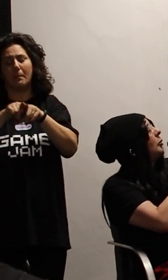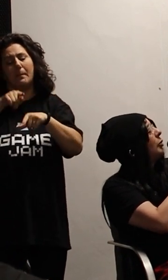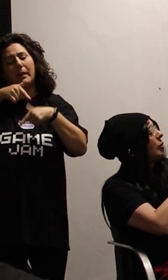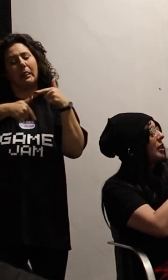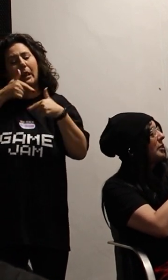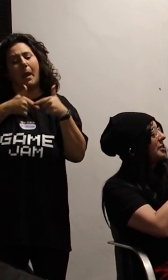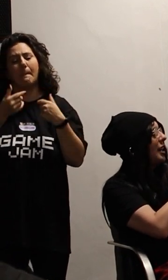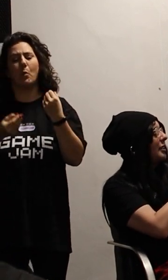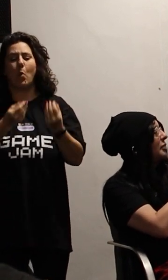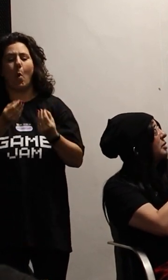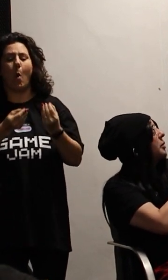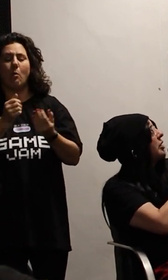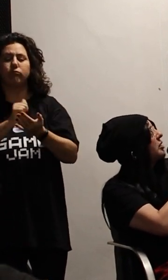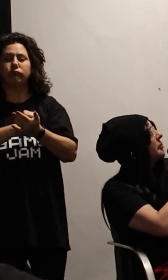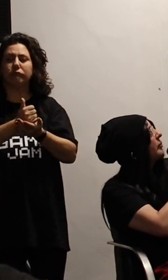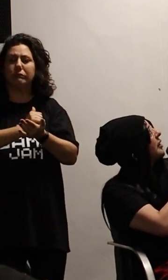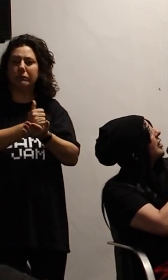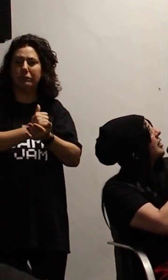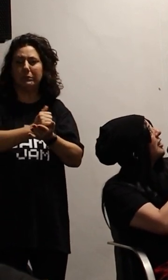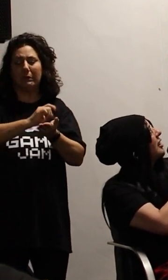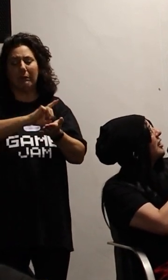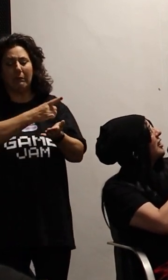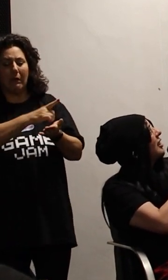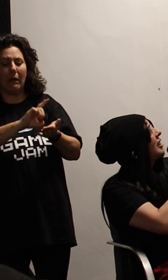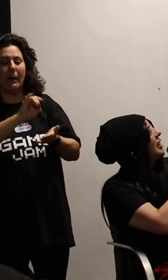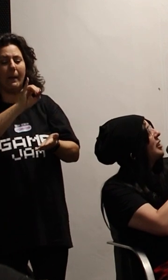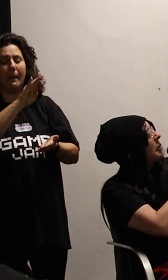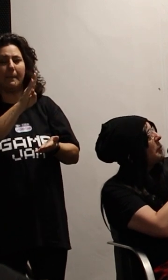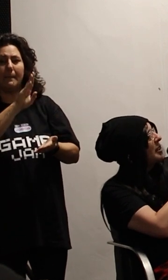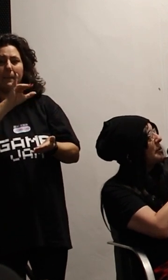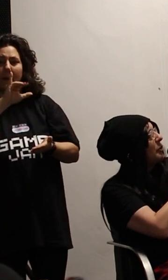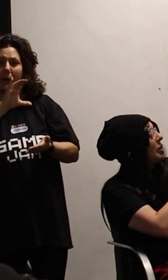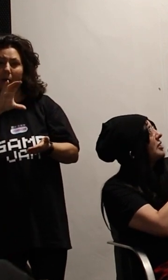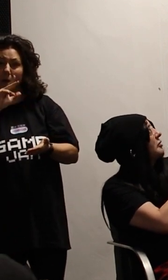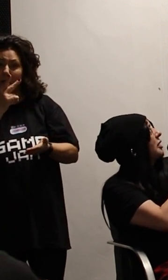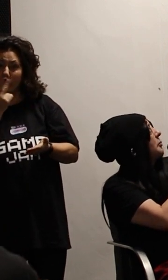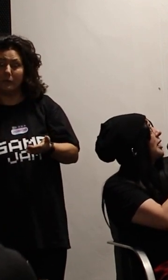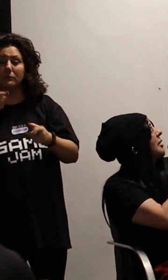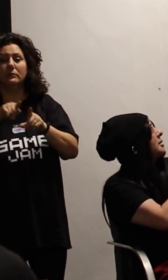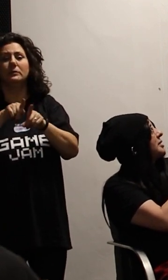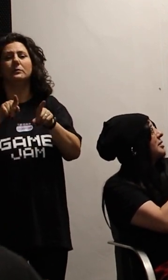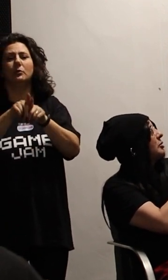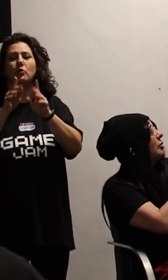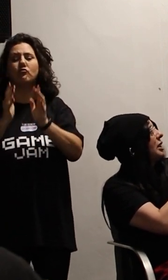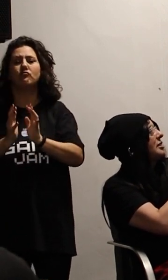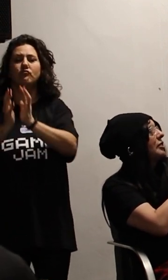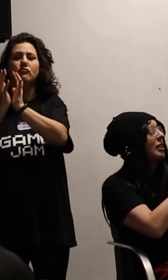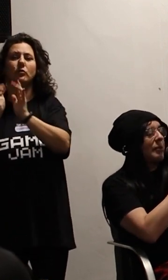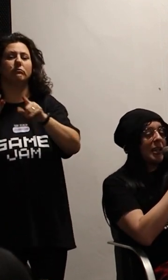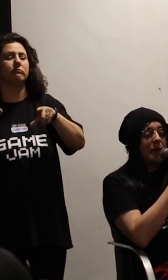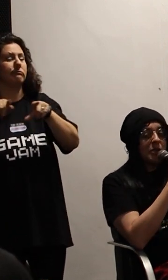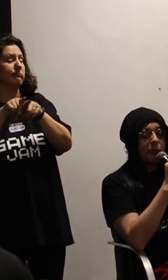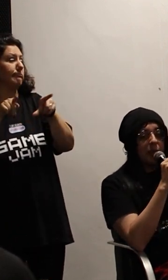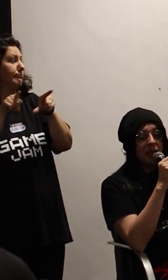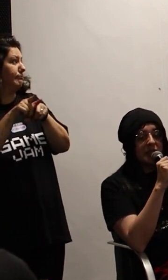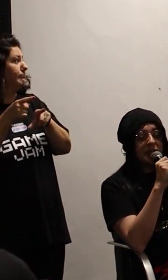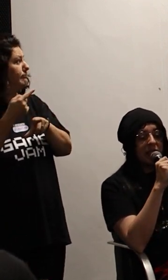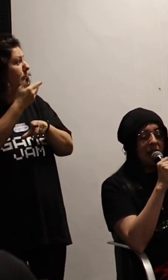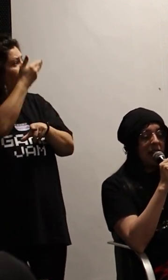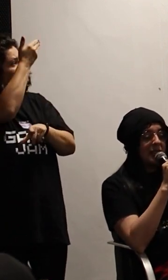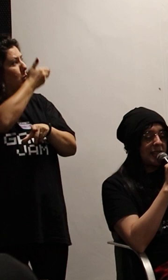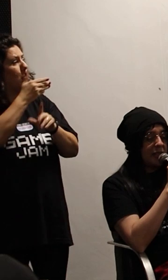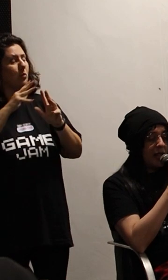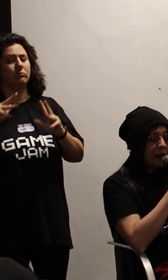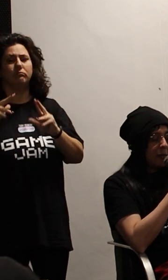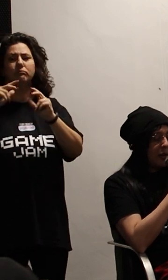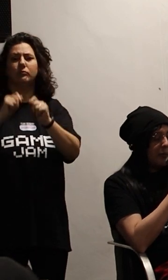trabalho como game designer no Ibict. E também participo do coletivo Grimpa Games. Eu sou organizadora também da Game Jam Plus